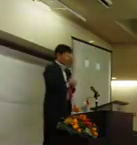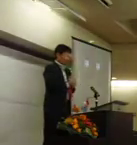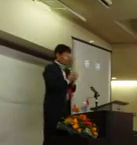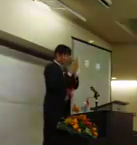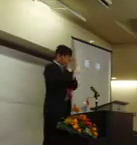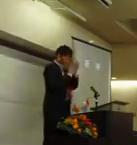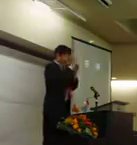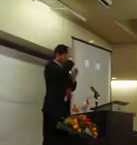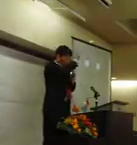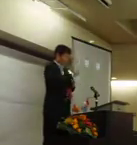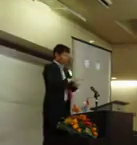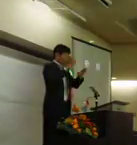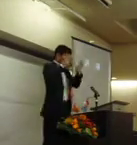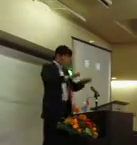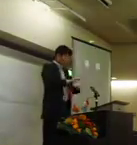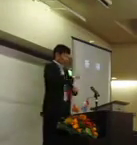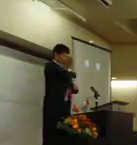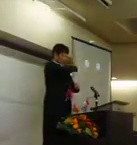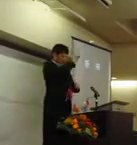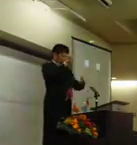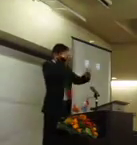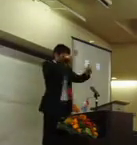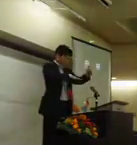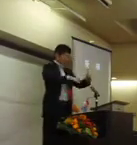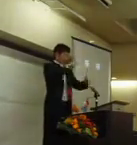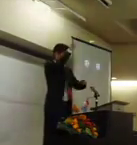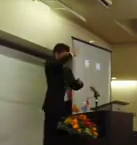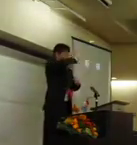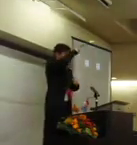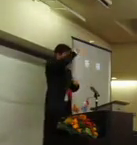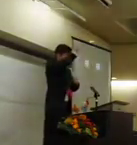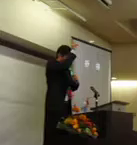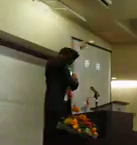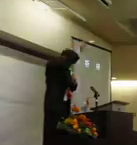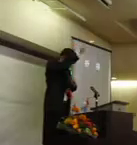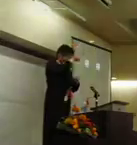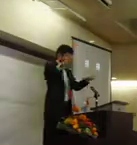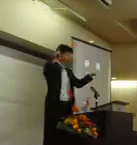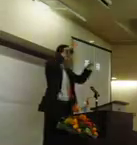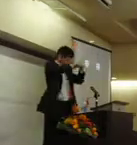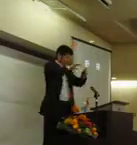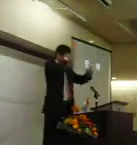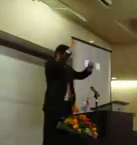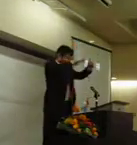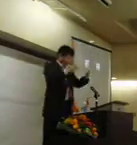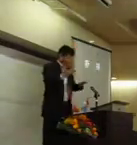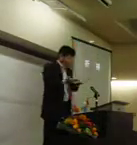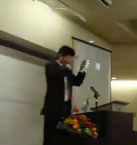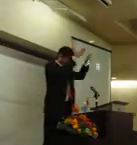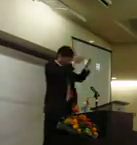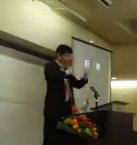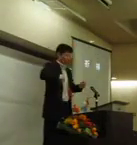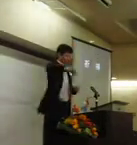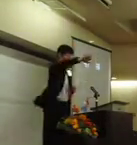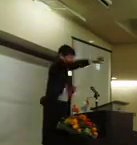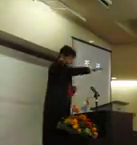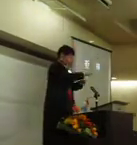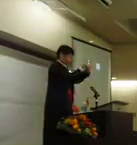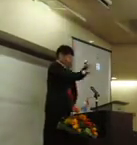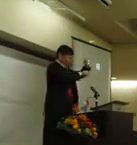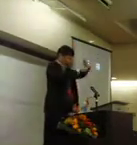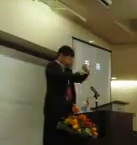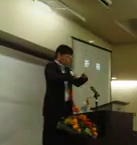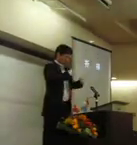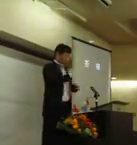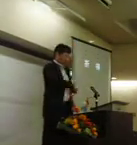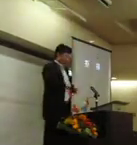えてくださいますようにお願いいたします。神様、今日の一日の礼拝を神様に共に礼拝を捧げます